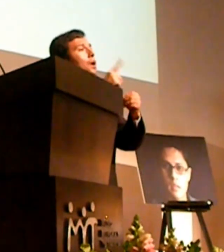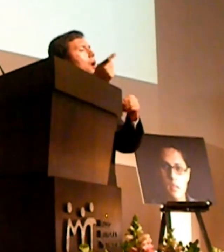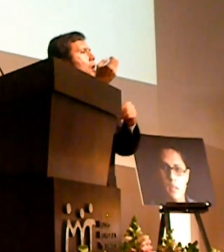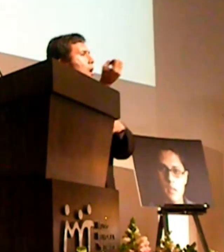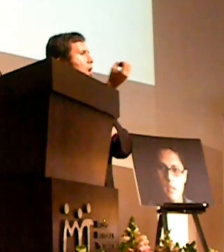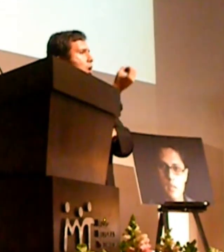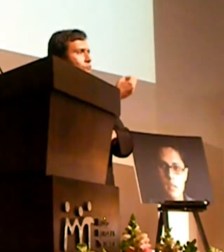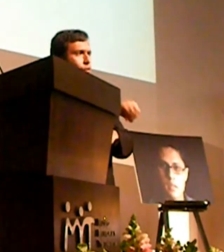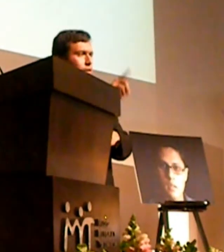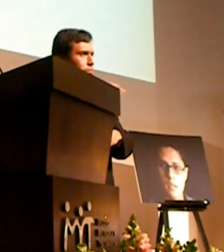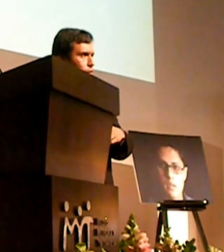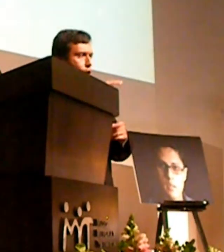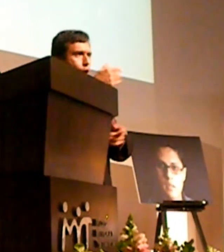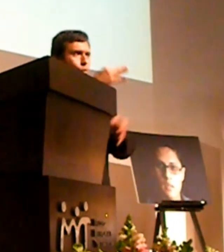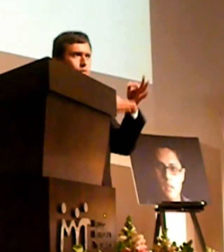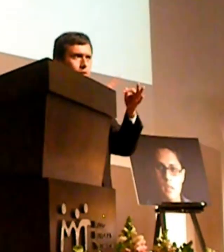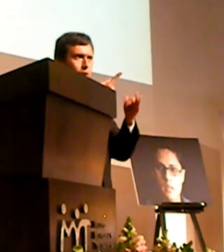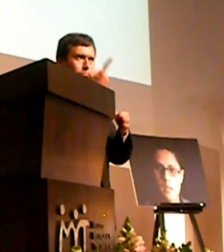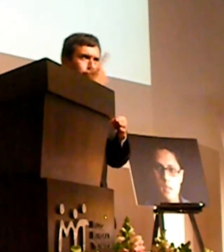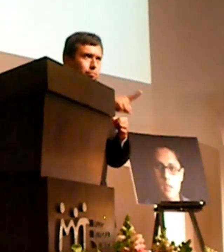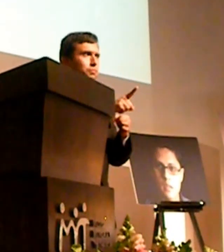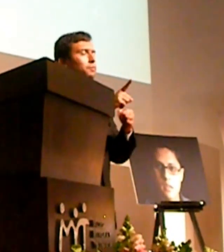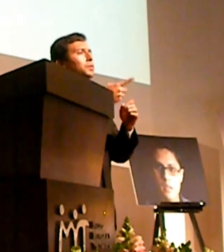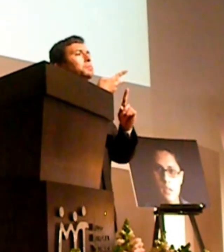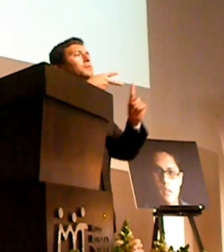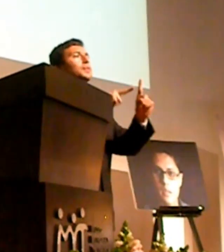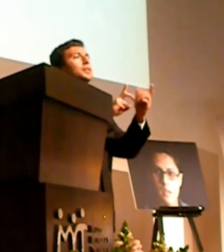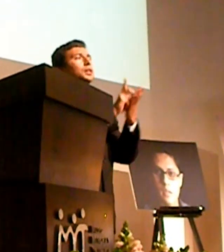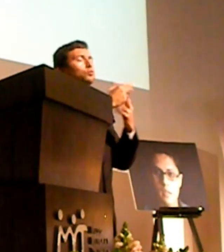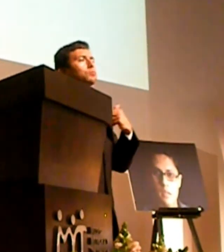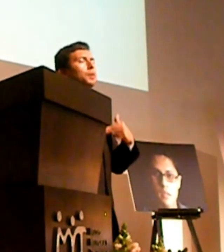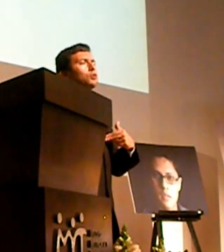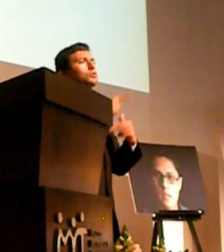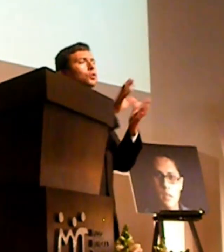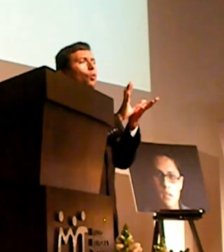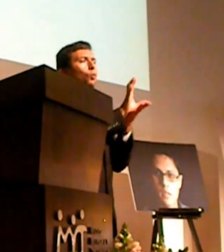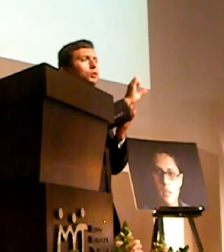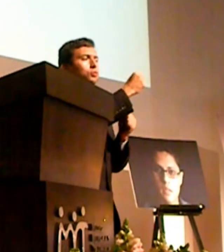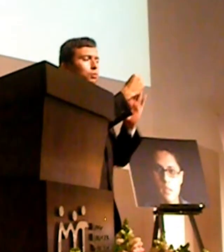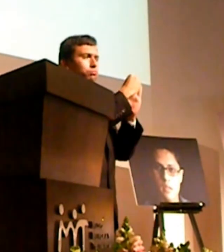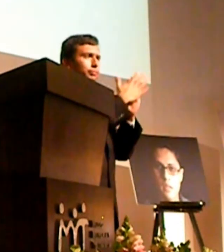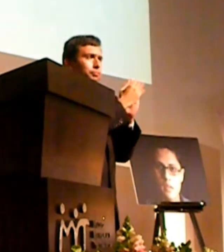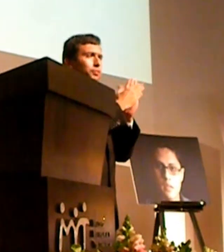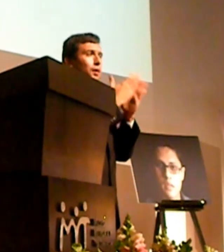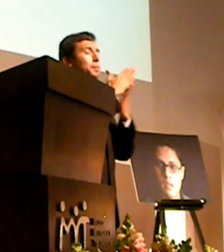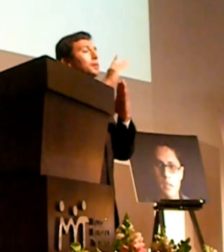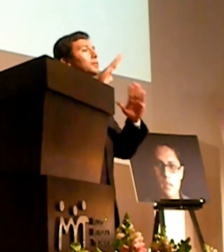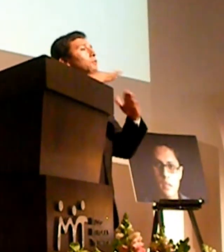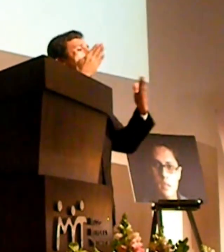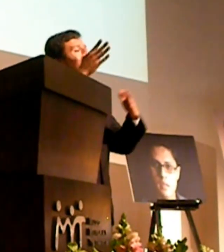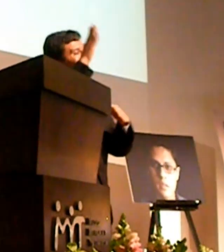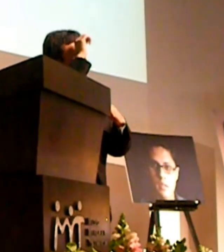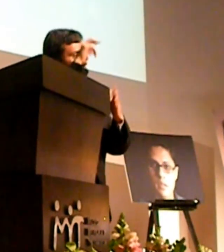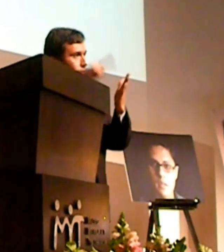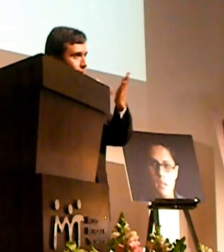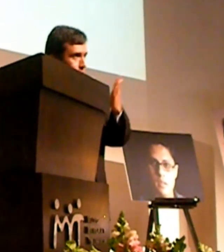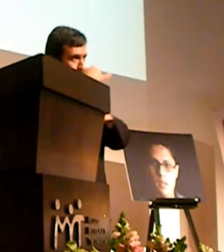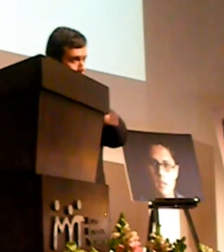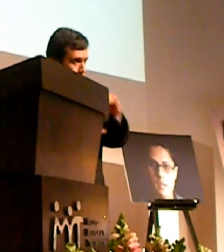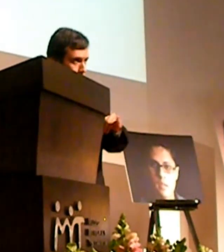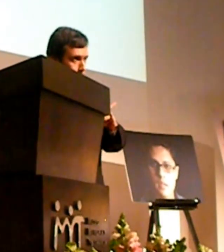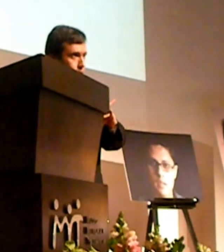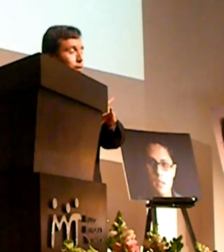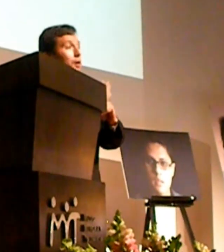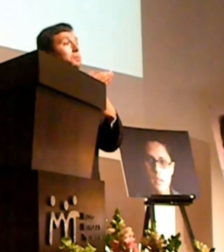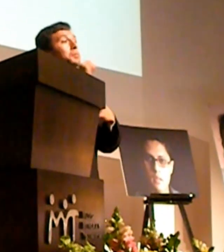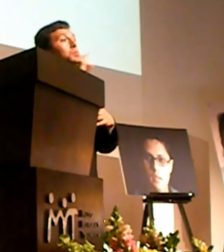administrar justicia desde la perspectiva de derechos humanos plasmada en la Constitución y en los tratados internacionales. Reconocer que la